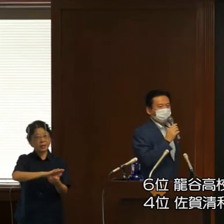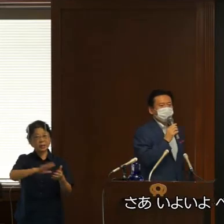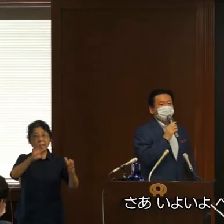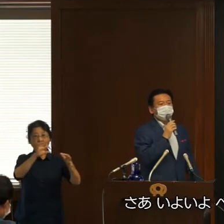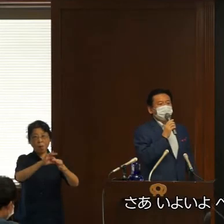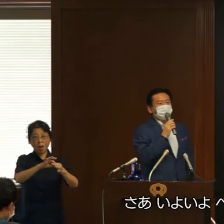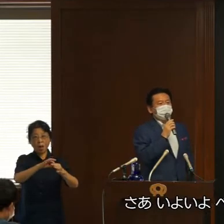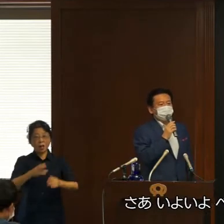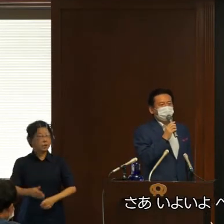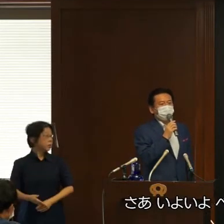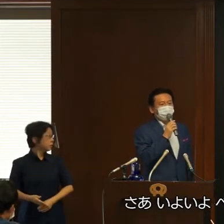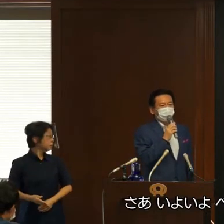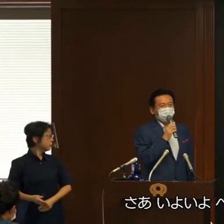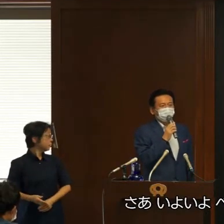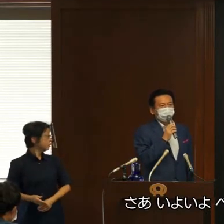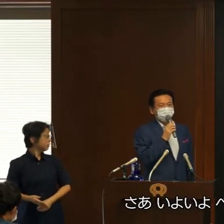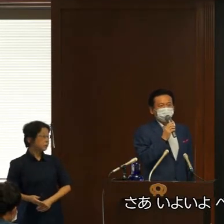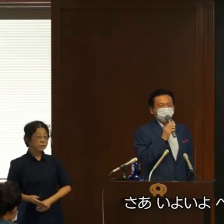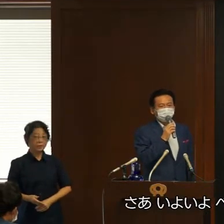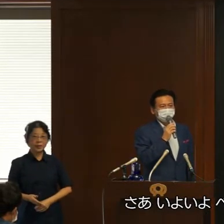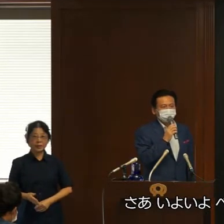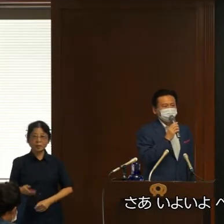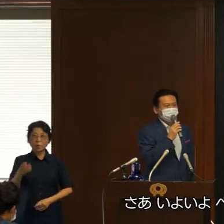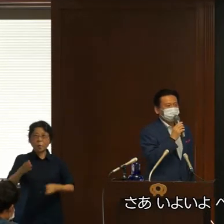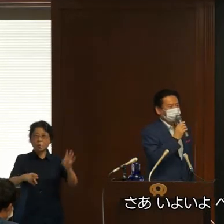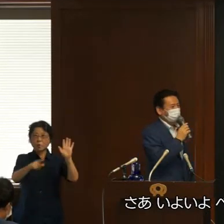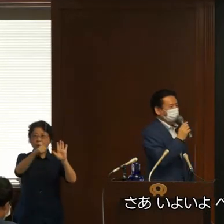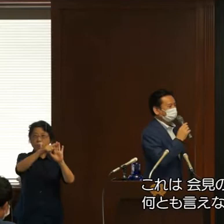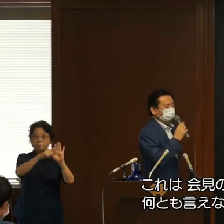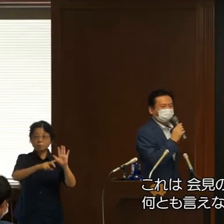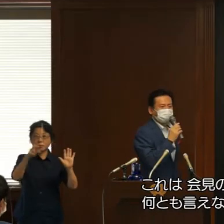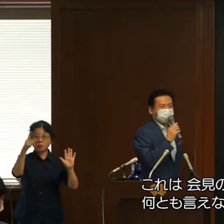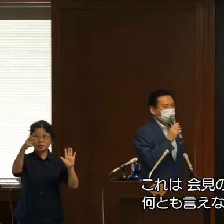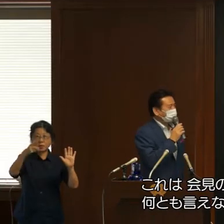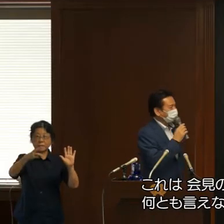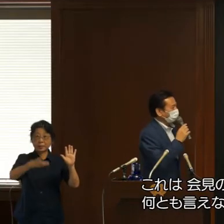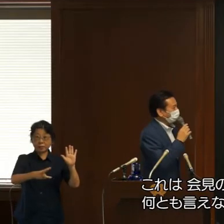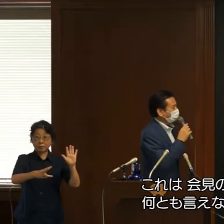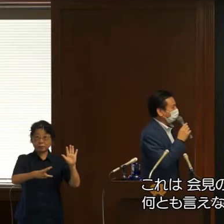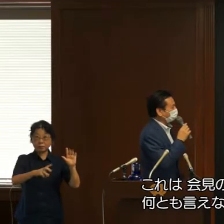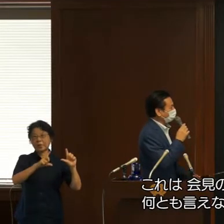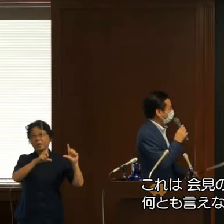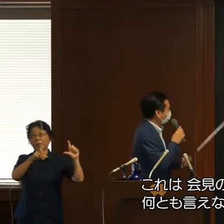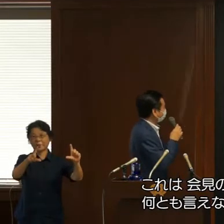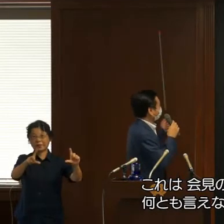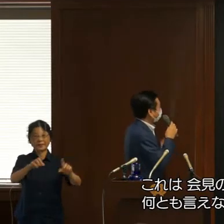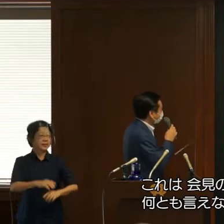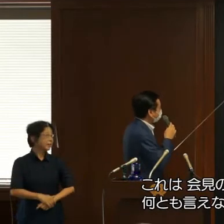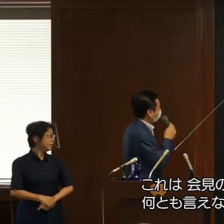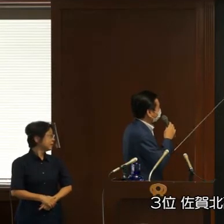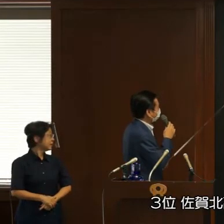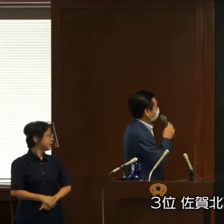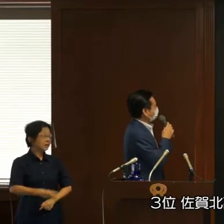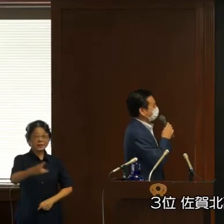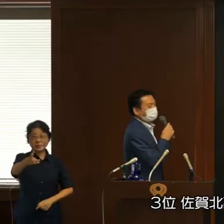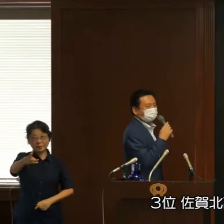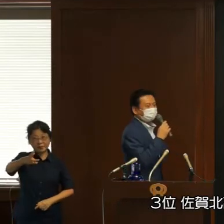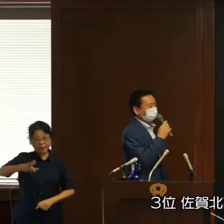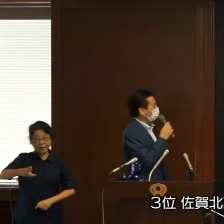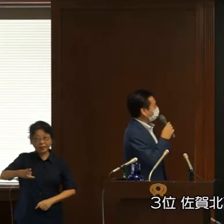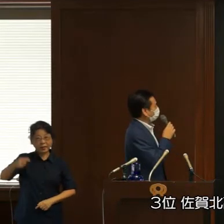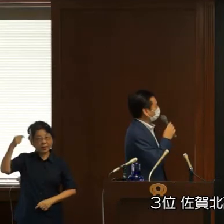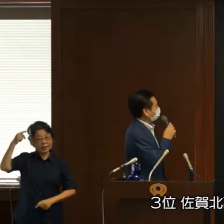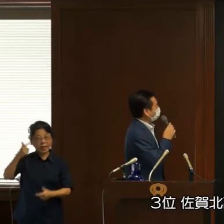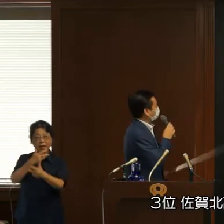校。さあ、いよいよベストシーン発表です。これ会見の場を使っているのは何とも言えないですが、はい、3位佐